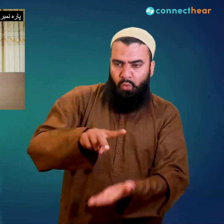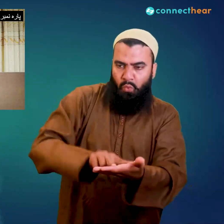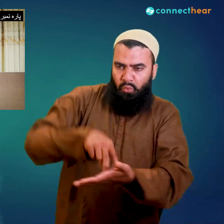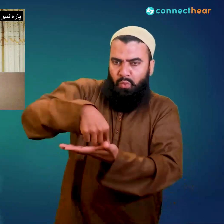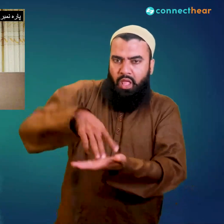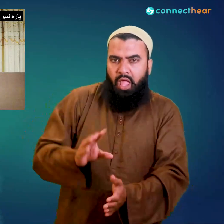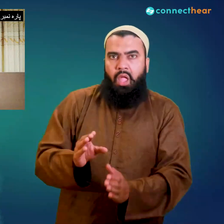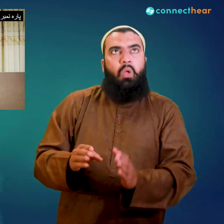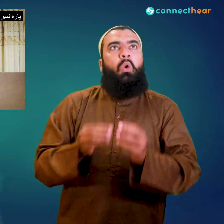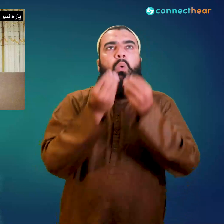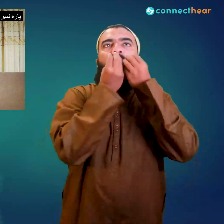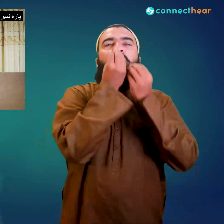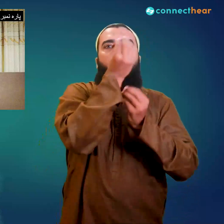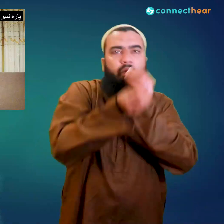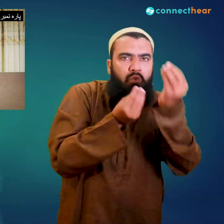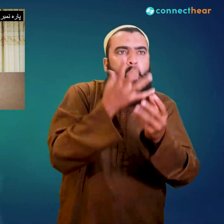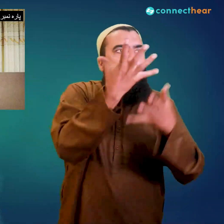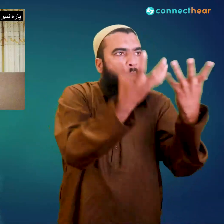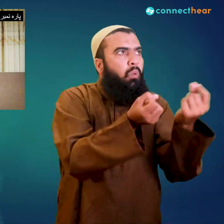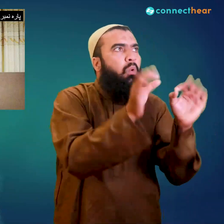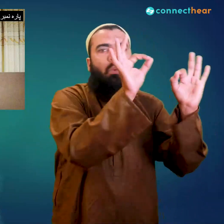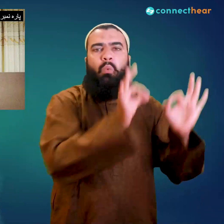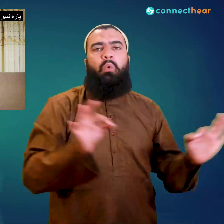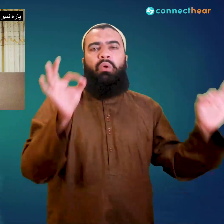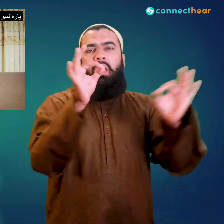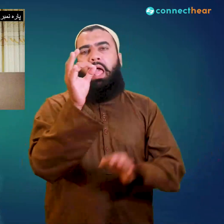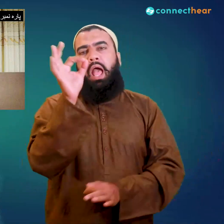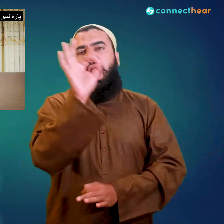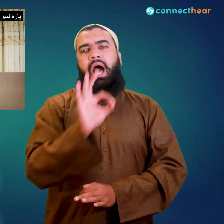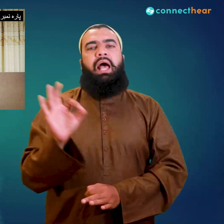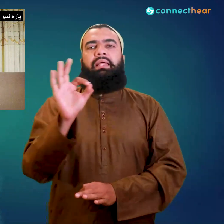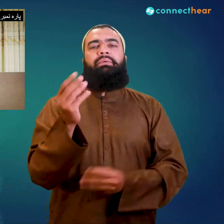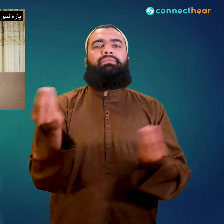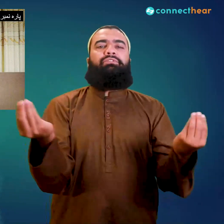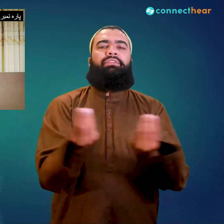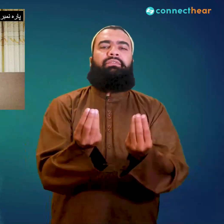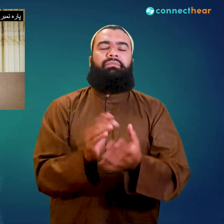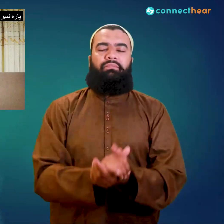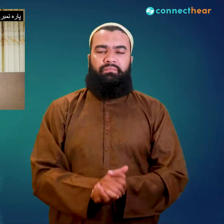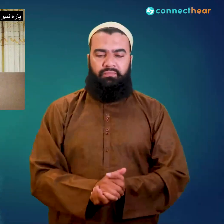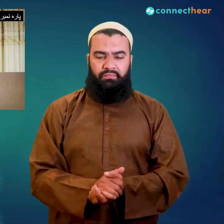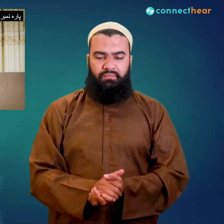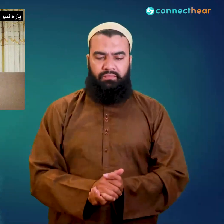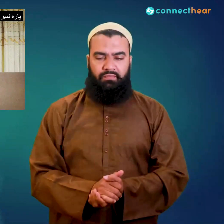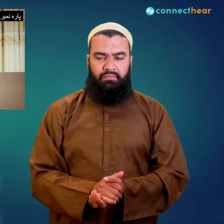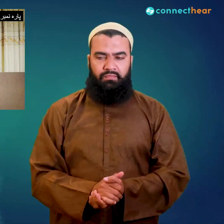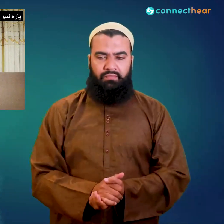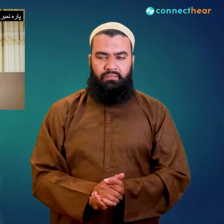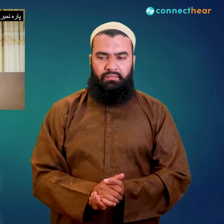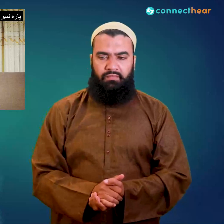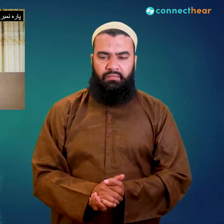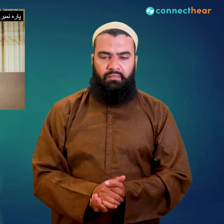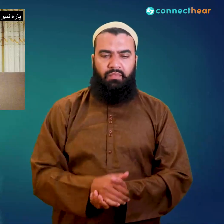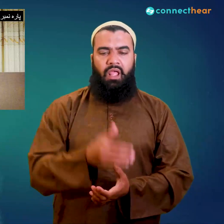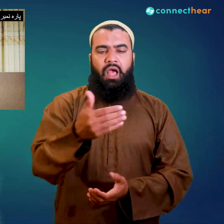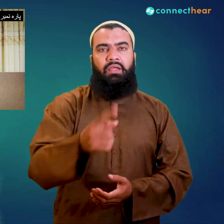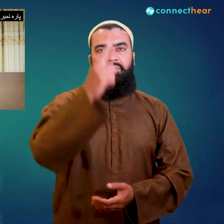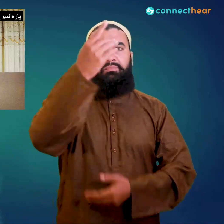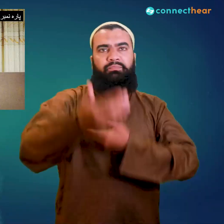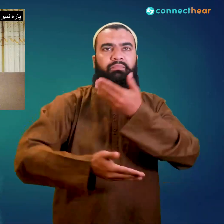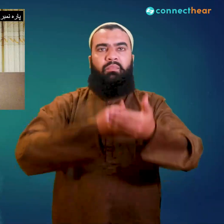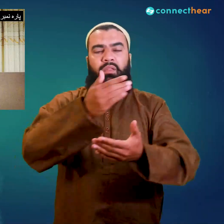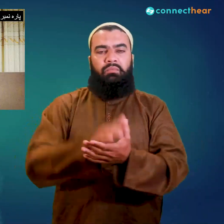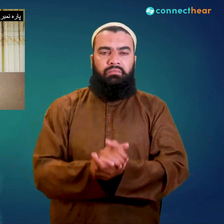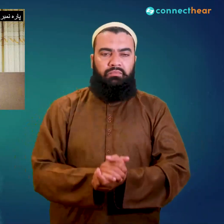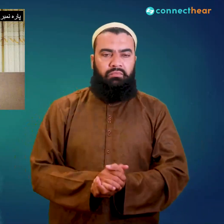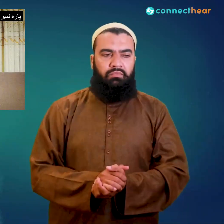ہیں۔ آیت نمبر 34۔ وَإِن تَعُدُّوا نِعْمَةَ اللَّهِ لَا تُحْصُوهَا۔ اگر تم اللہ کی